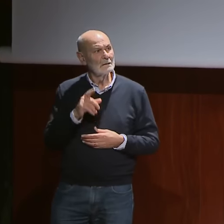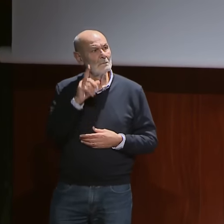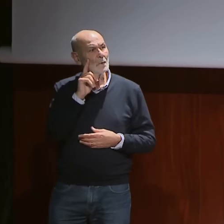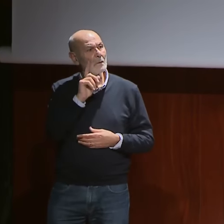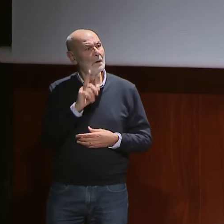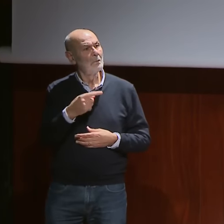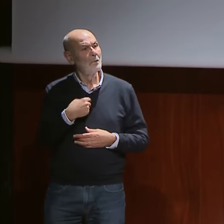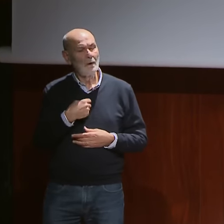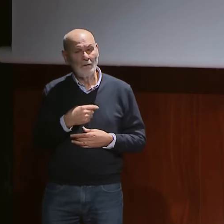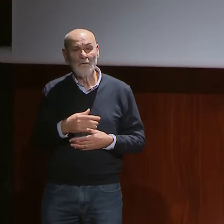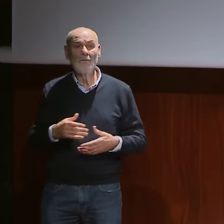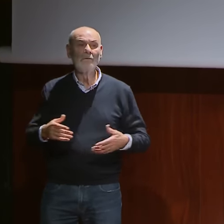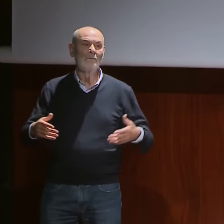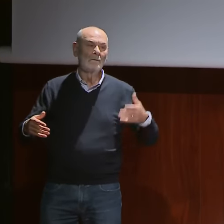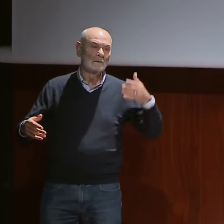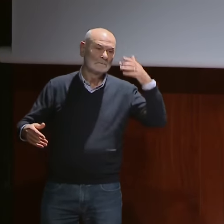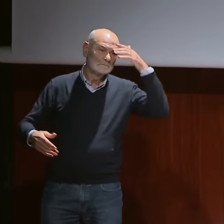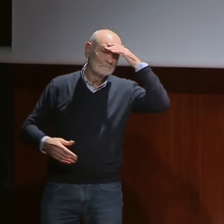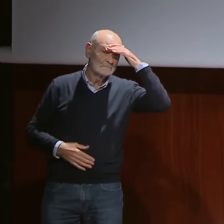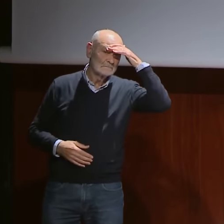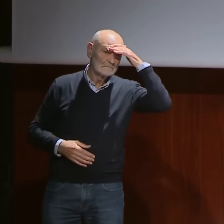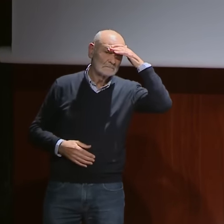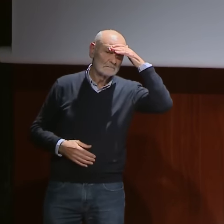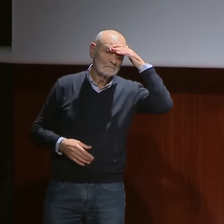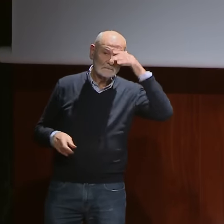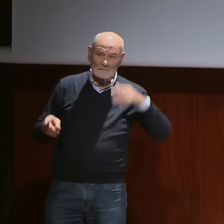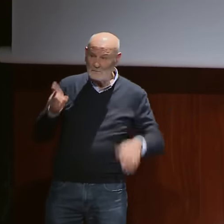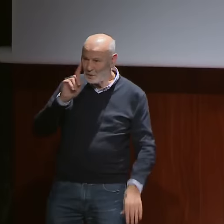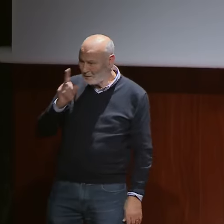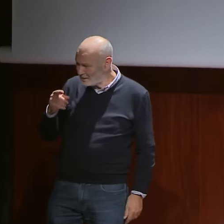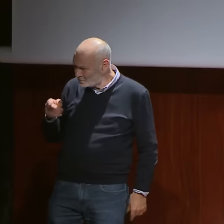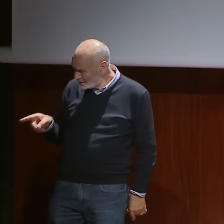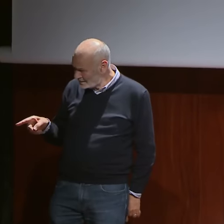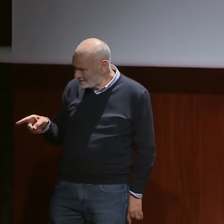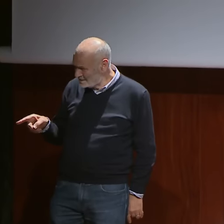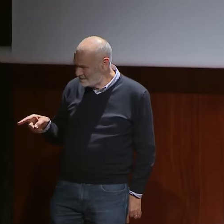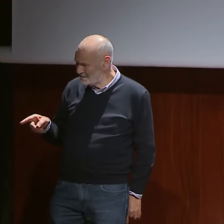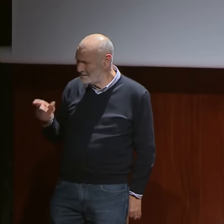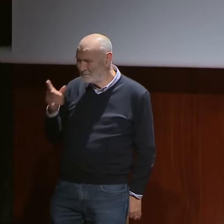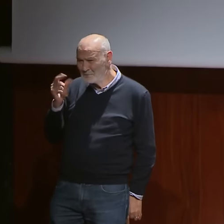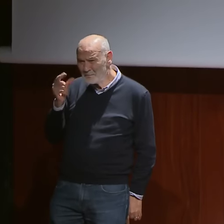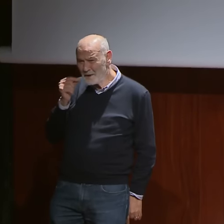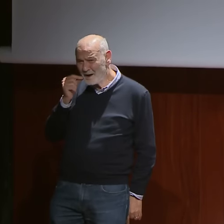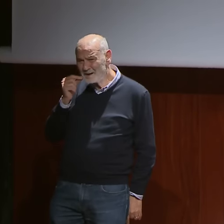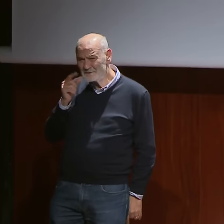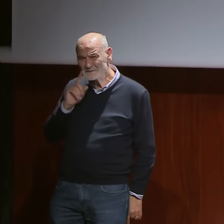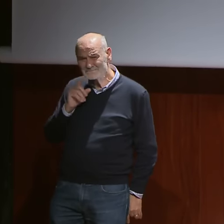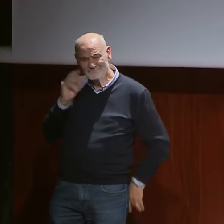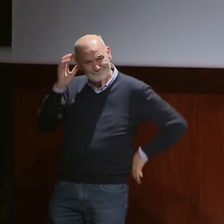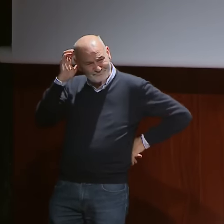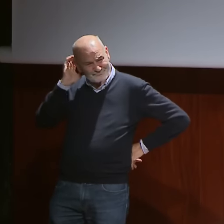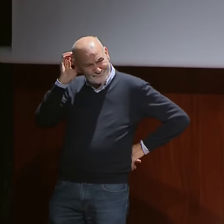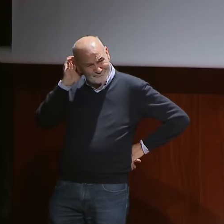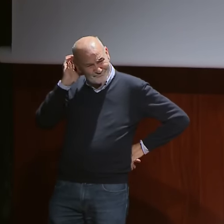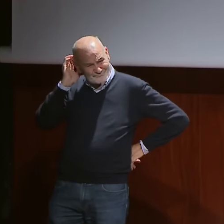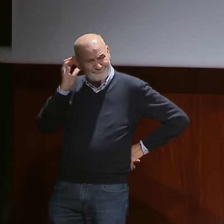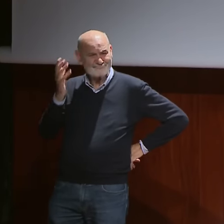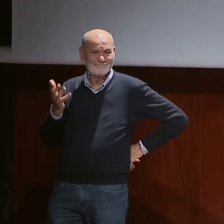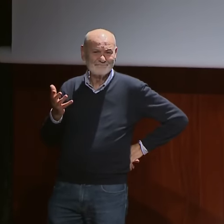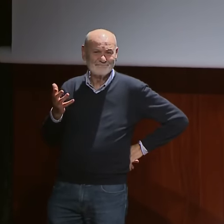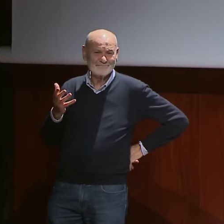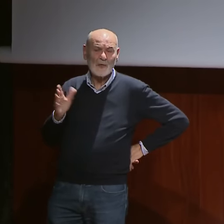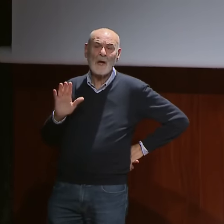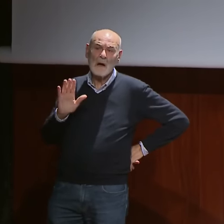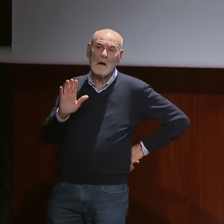forcément bien. Je lui dis, ça n'a pas l'air d'aller. Elle me dit, pourquoi tu ne me demandes pas à moi? J'ai dit, à toi? Ma